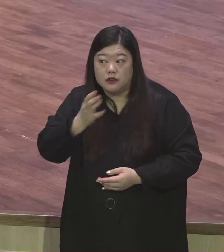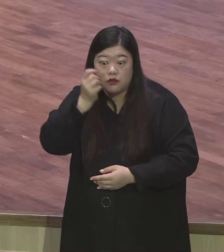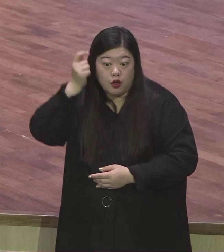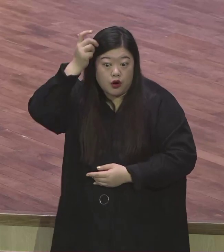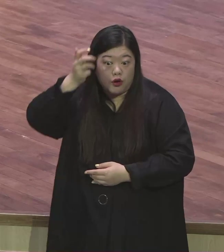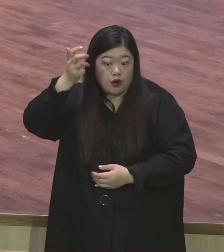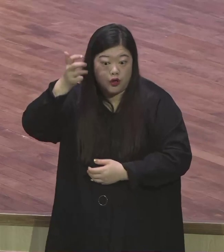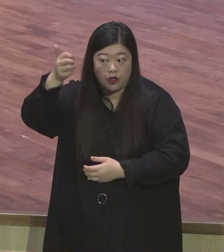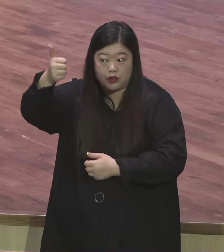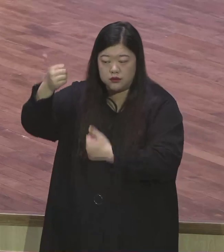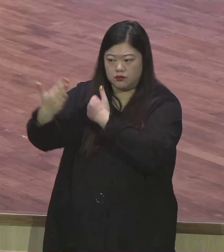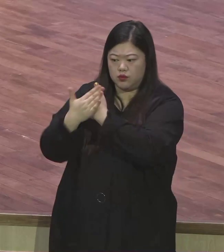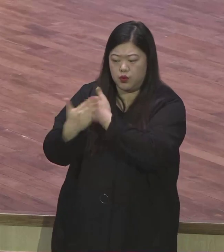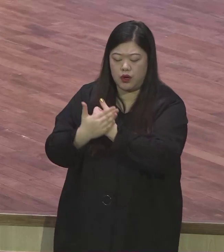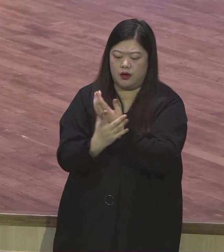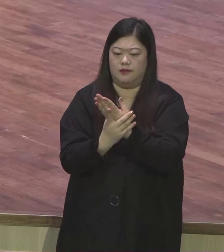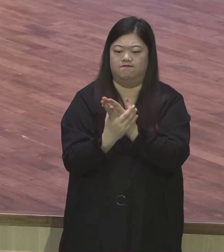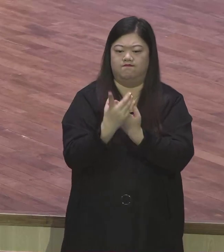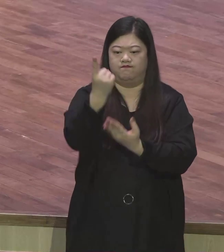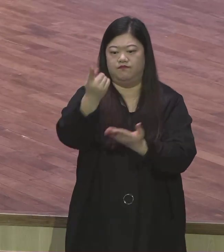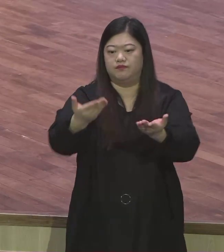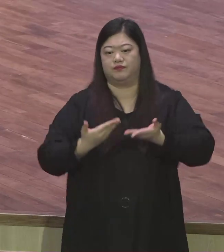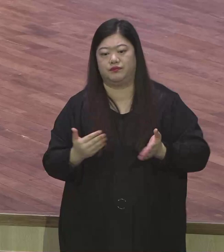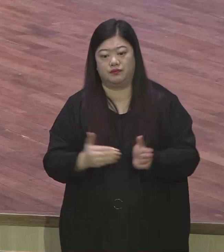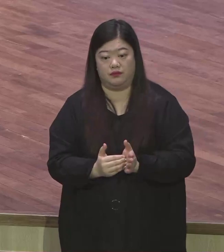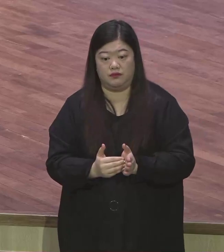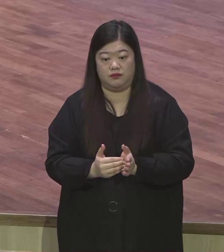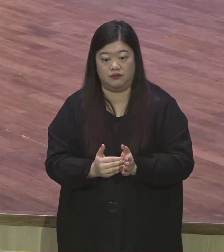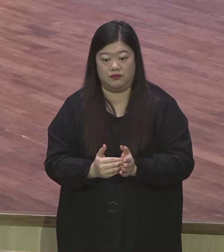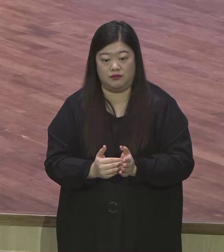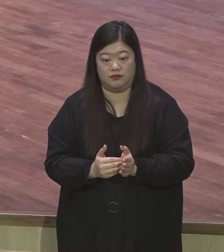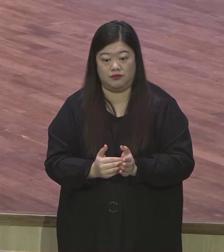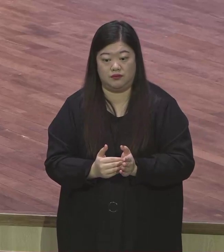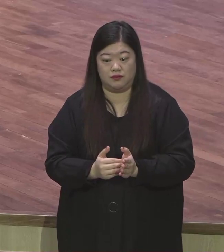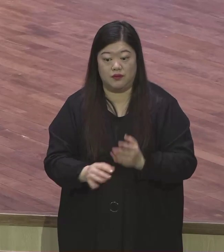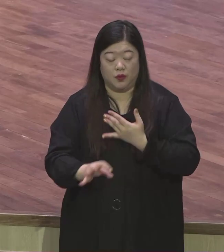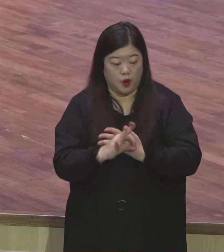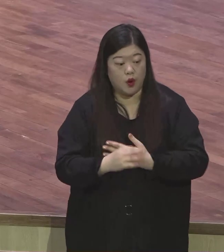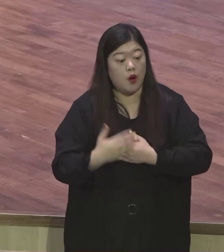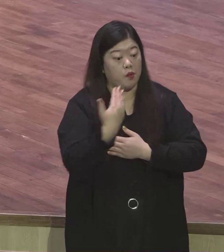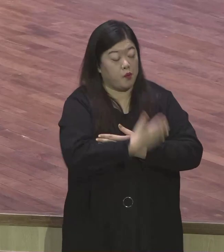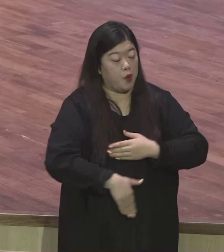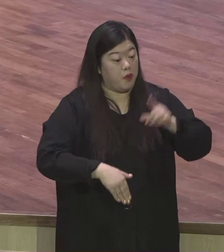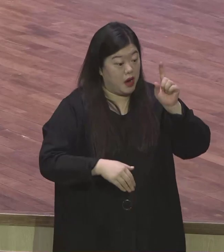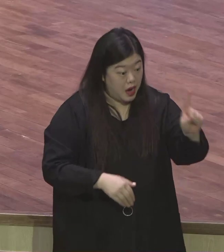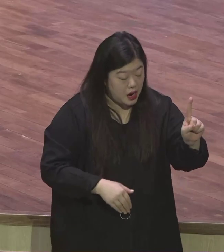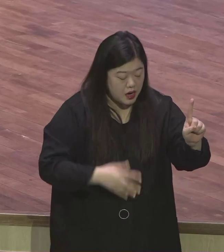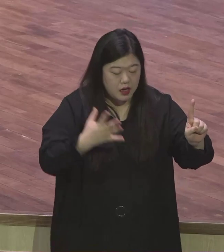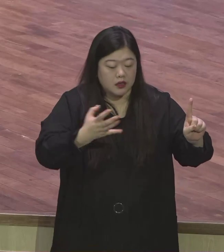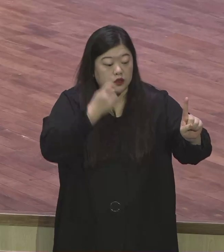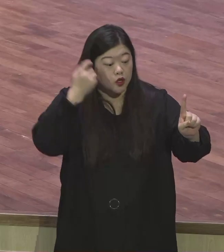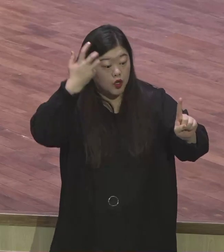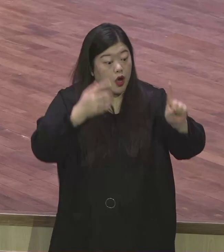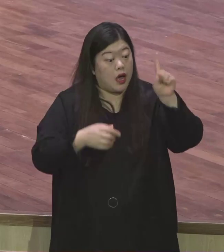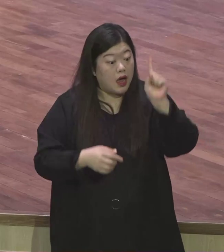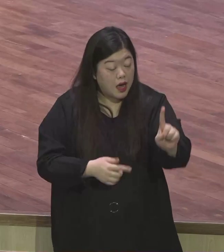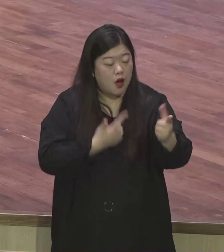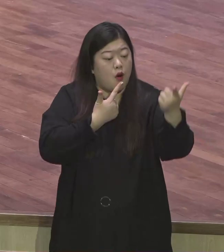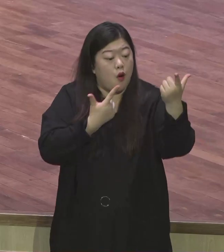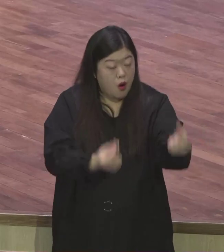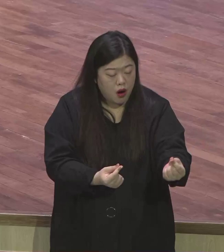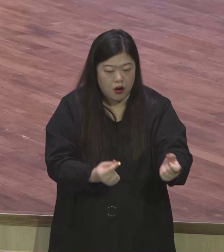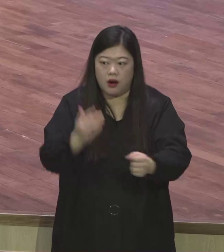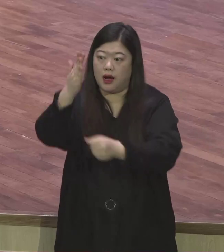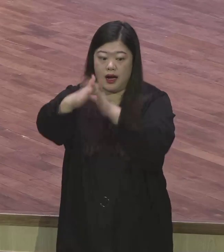것을 힘써 지키라고 말씀했습니다. 그러면서 몸이 하나요 성령도 한 분이시니 이와 같이 너희가 부르심의